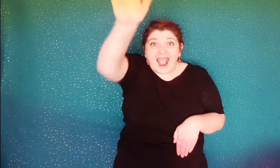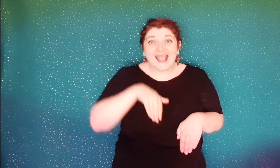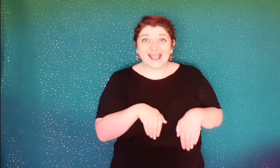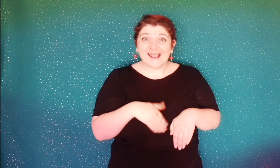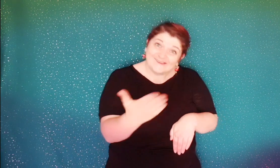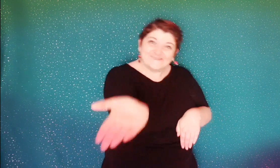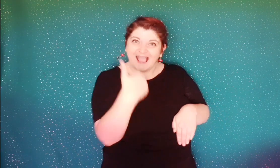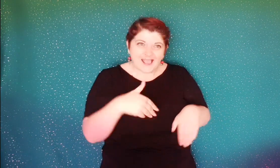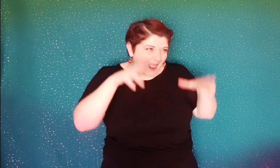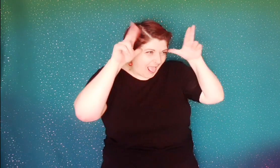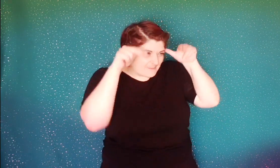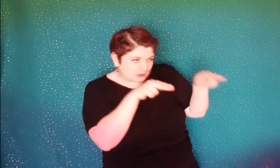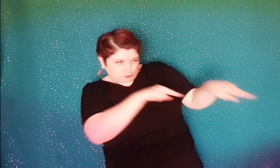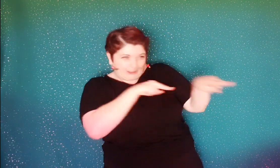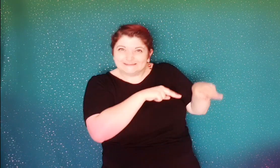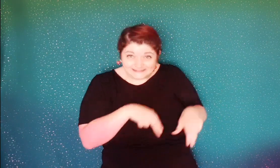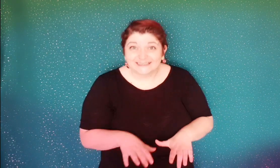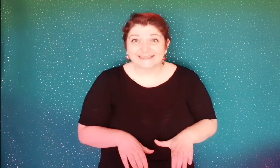On va chasser les lapins?